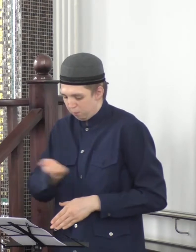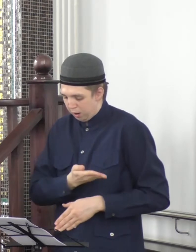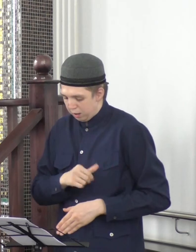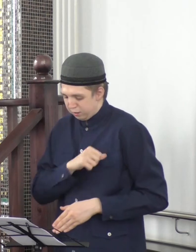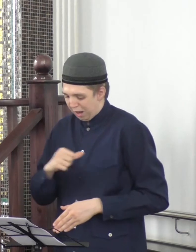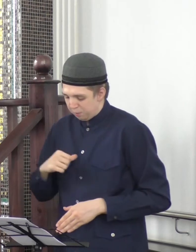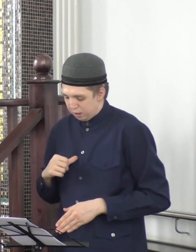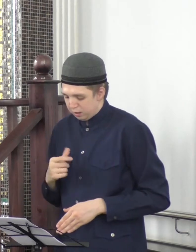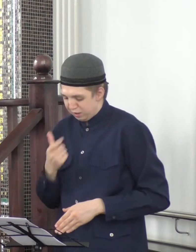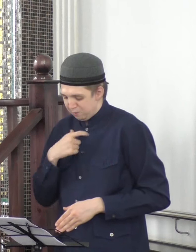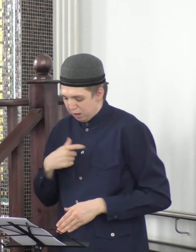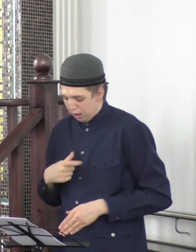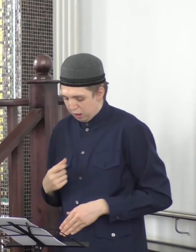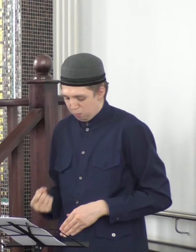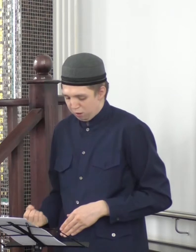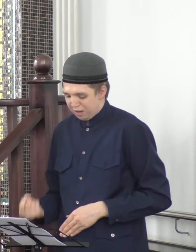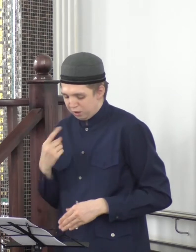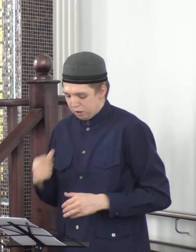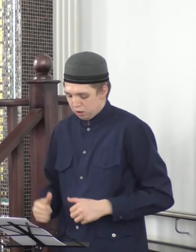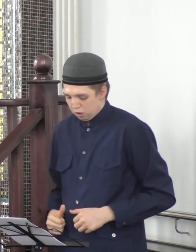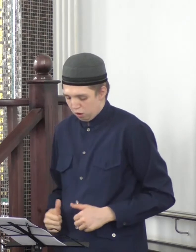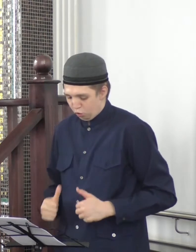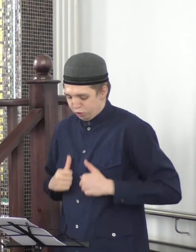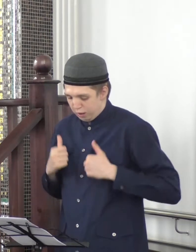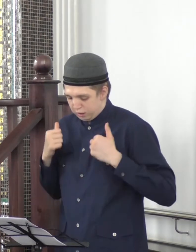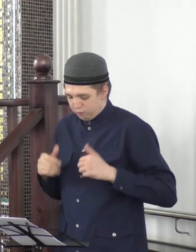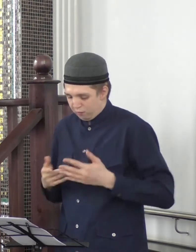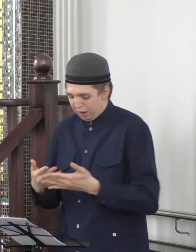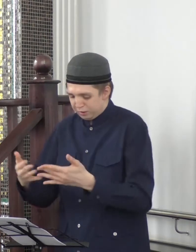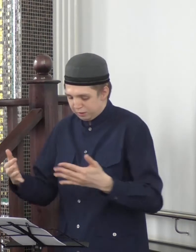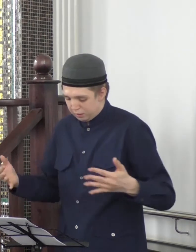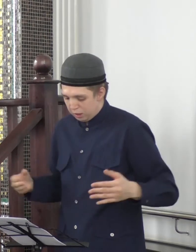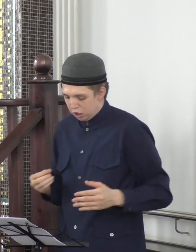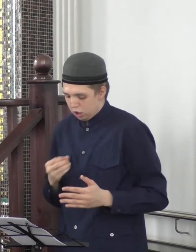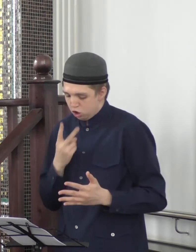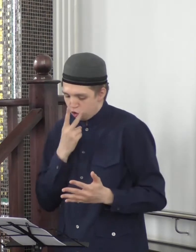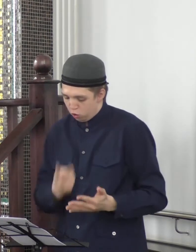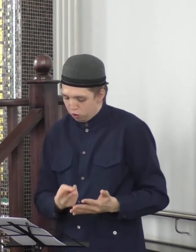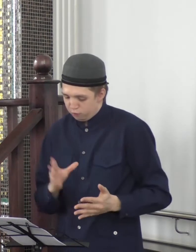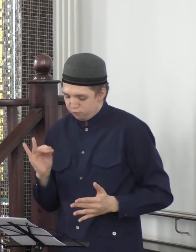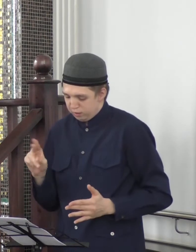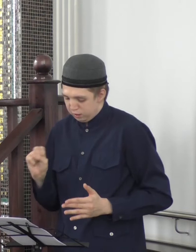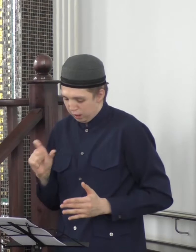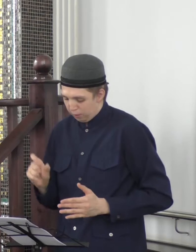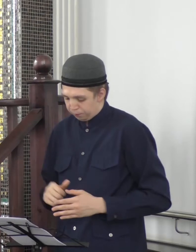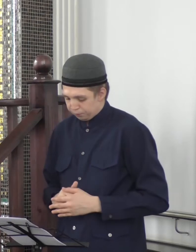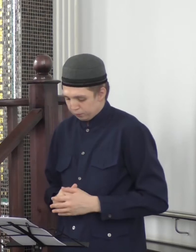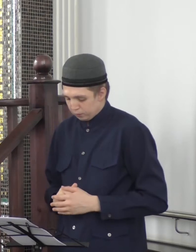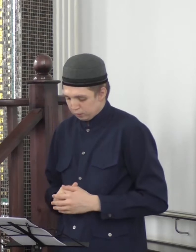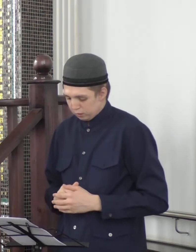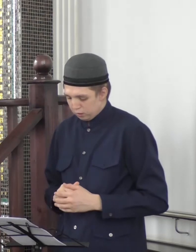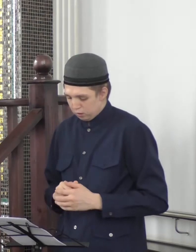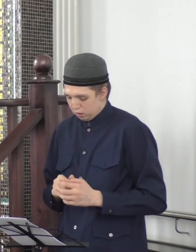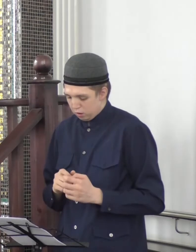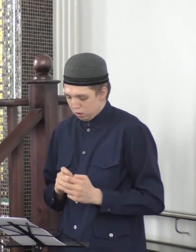күндә намазларға, түнгі намазларға, нәк шулық түнгі намазлар, ләкин жиді күн қарасақ, жиді күн